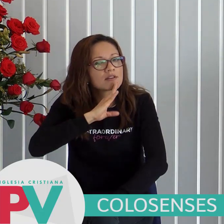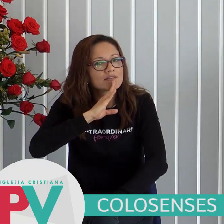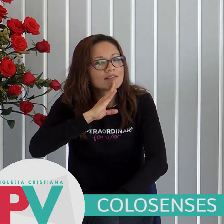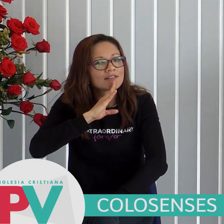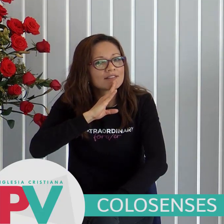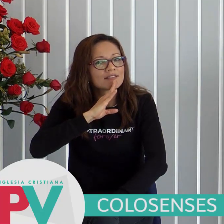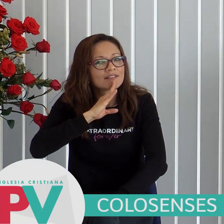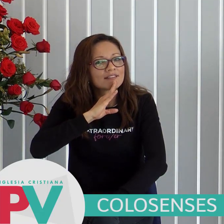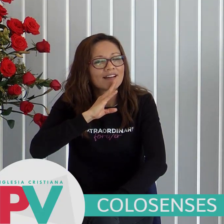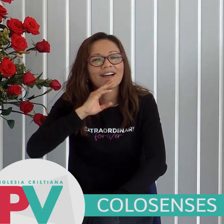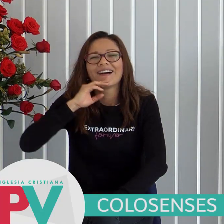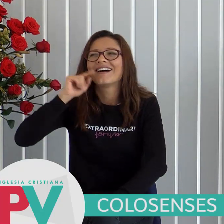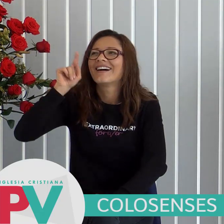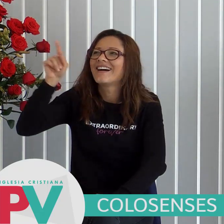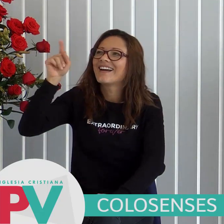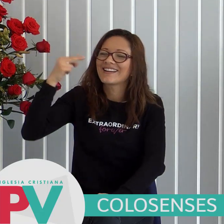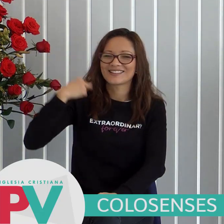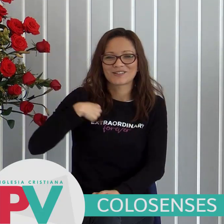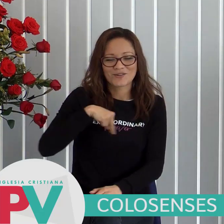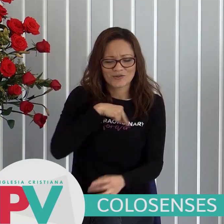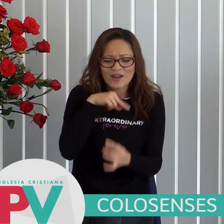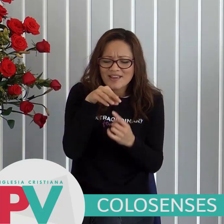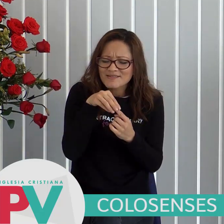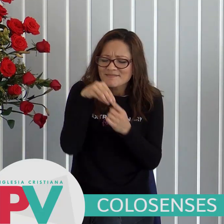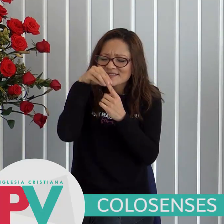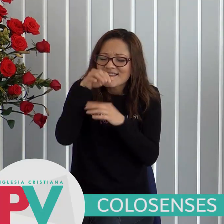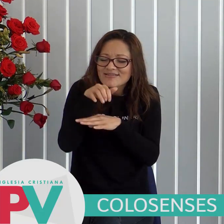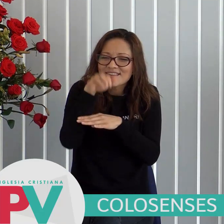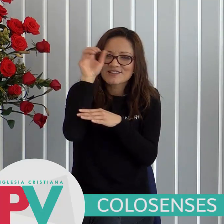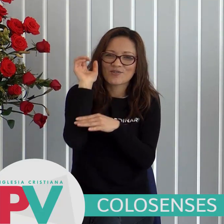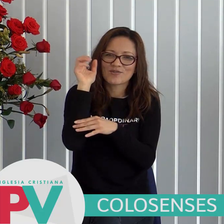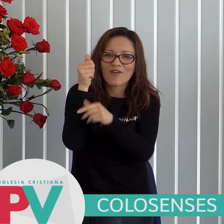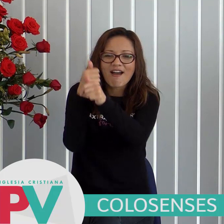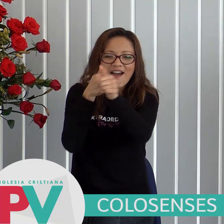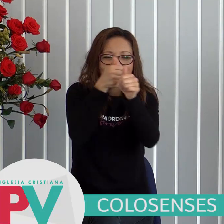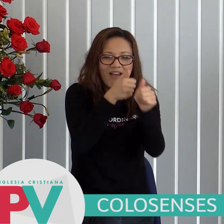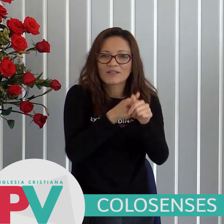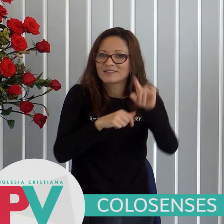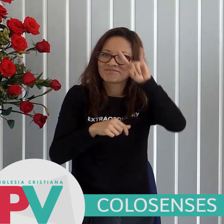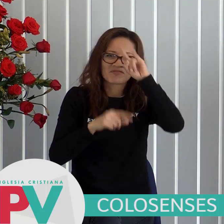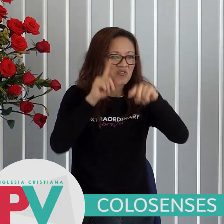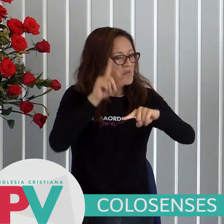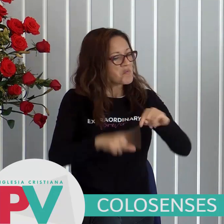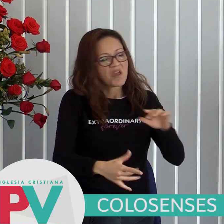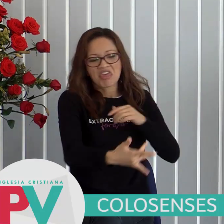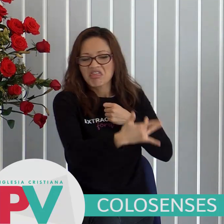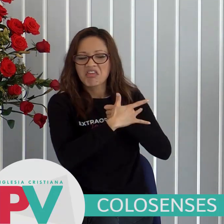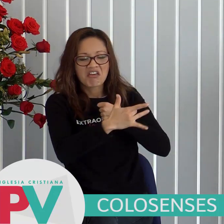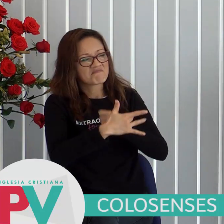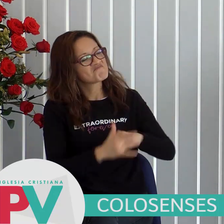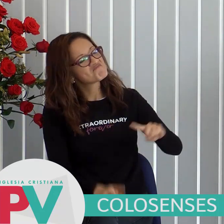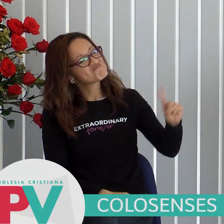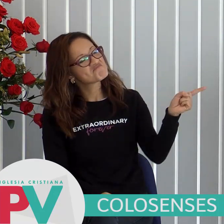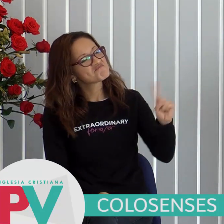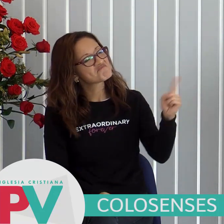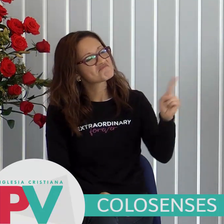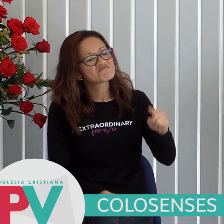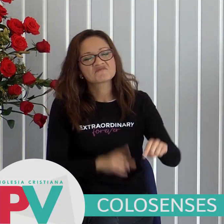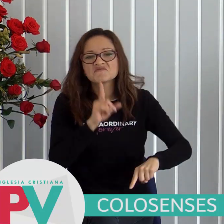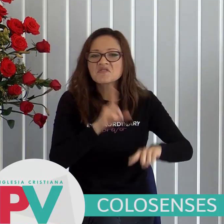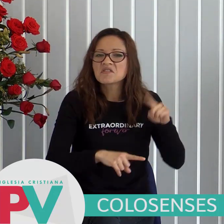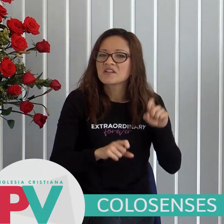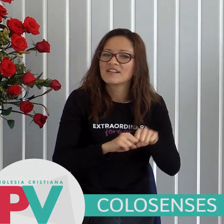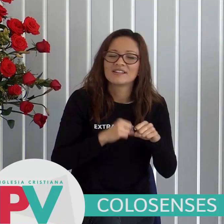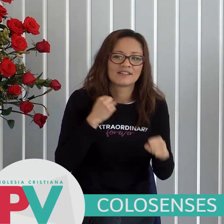Nosotros somos su especial tesoro. El maligno no nos toca, no nos puede